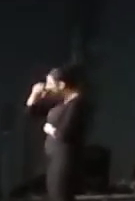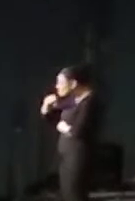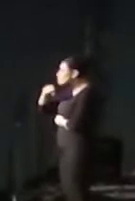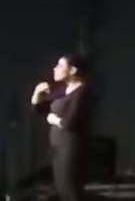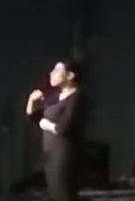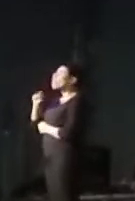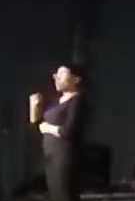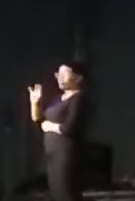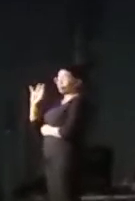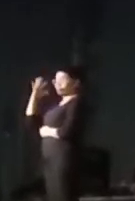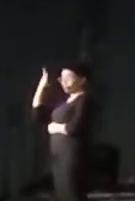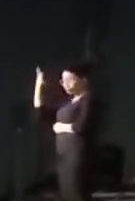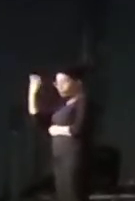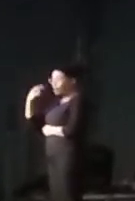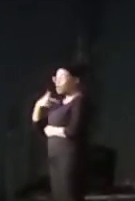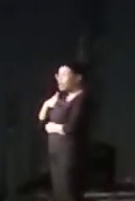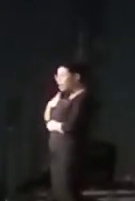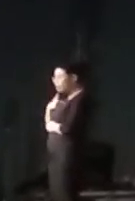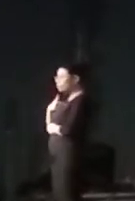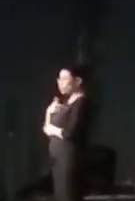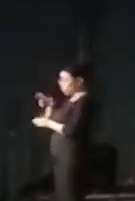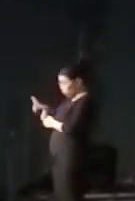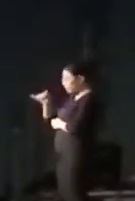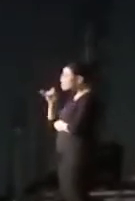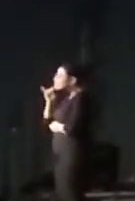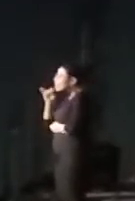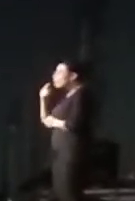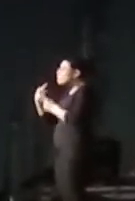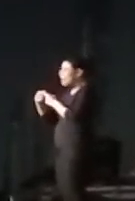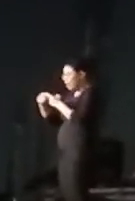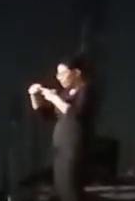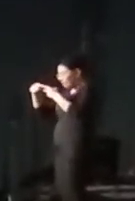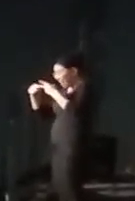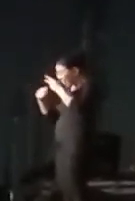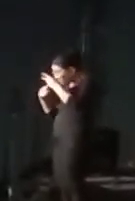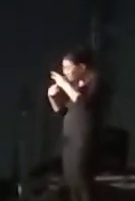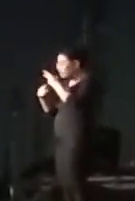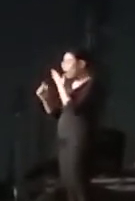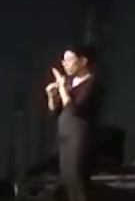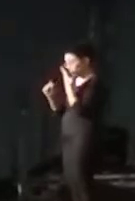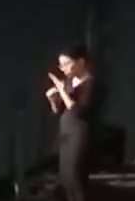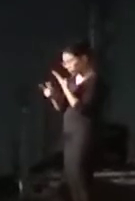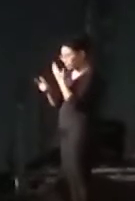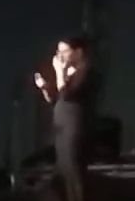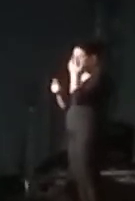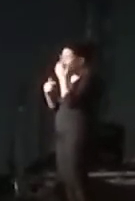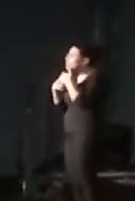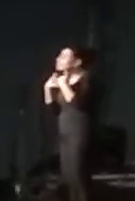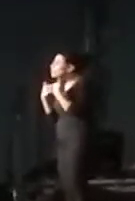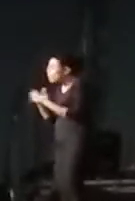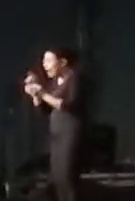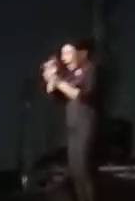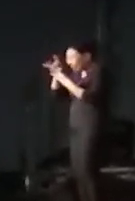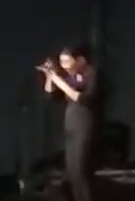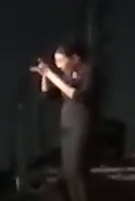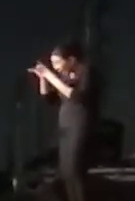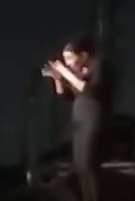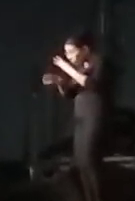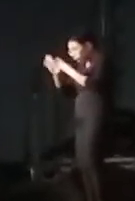que acontece? Eu vou usar esse exemplo porque são três autores. E é para isso que serve. Cada autor